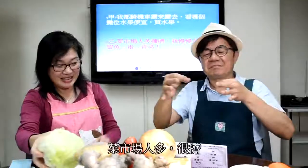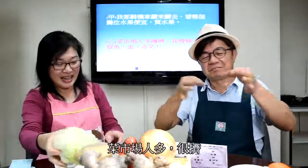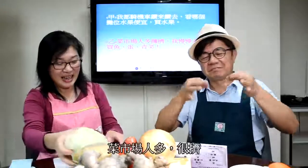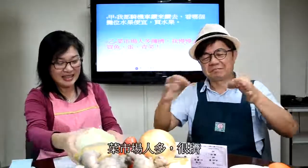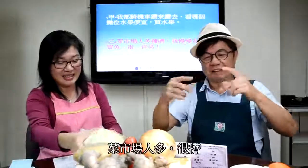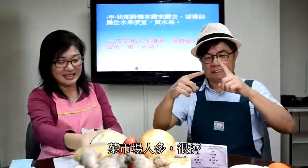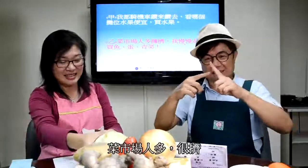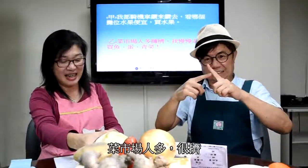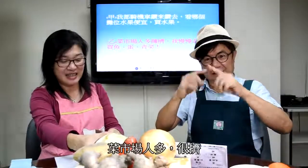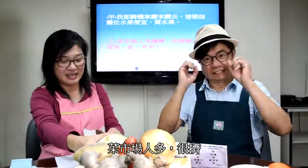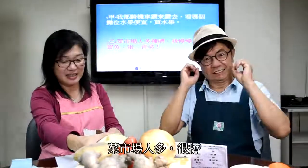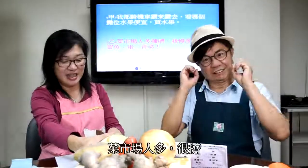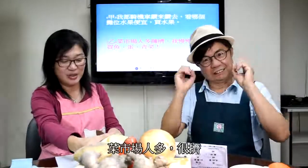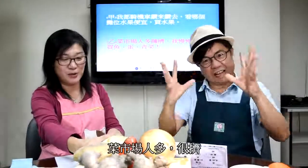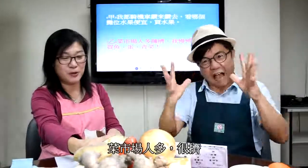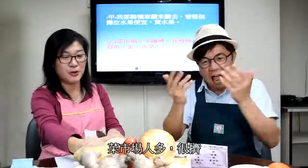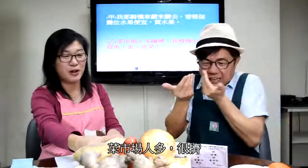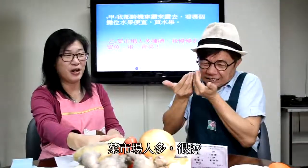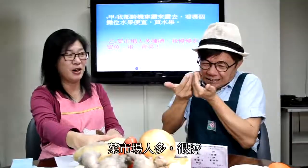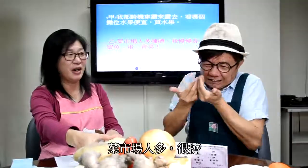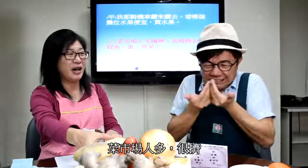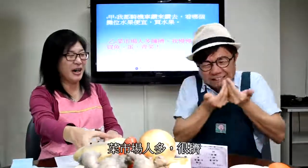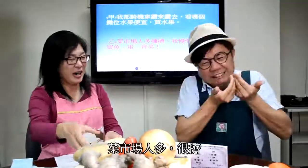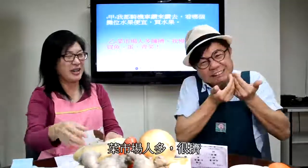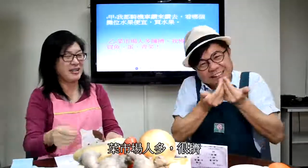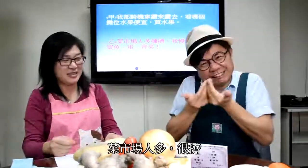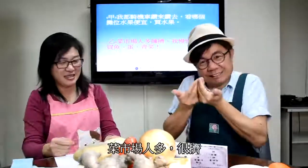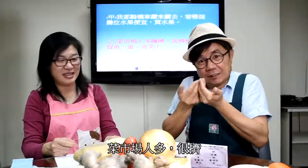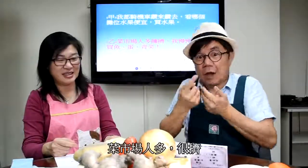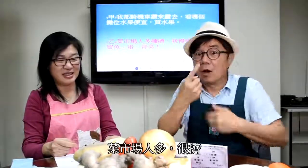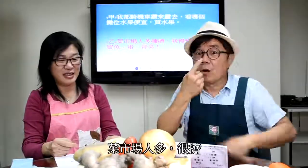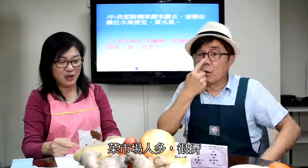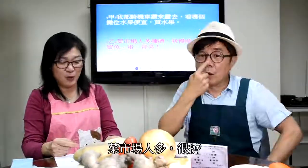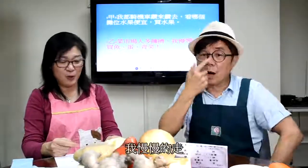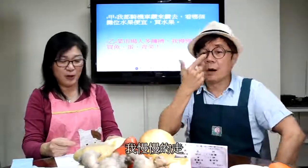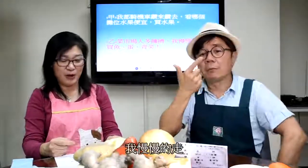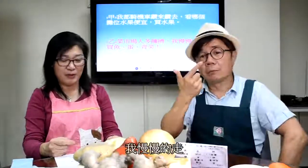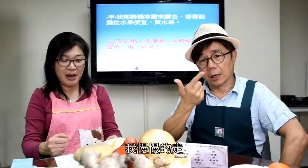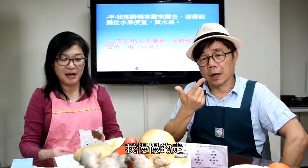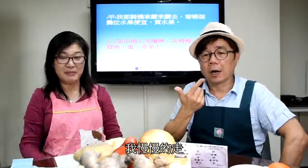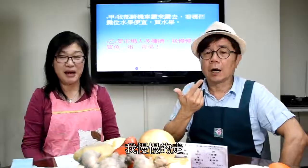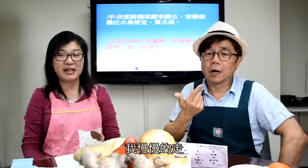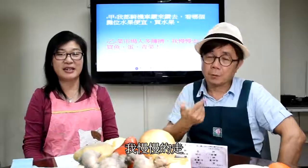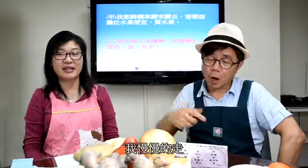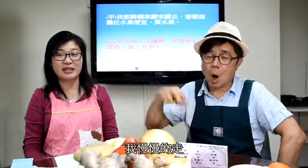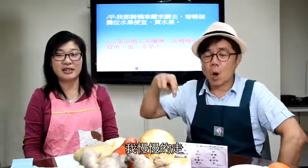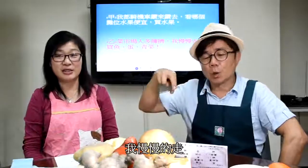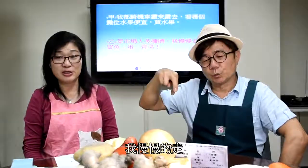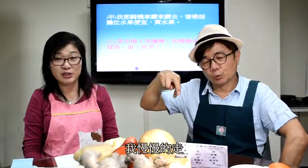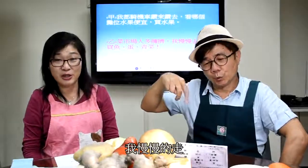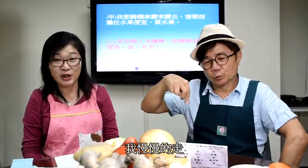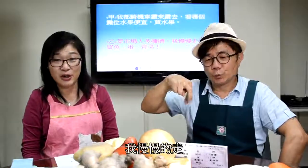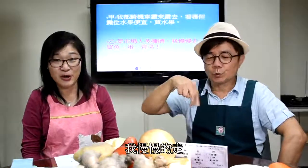菜市场人多很挤，我慢慢的